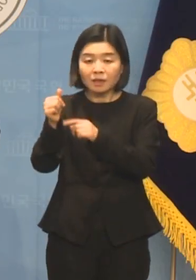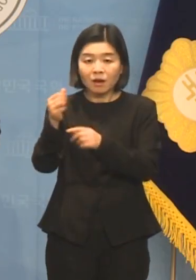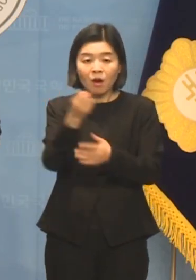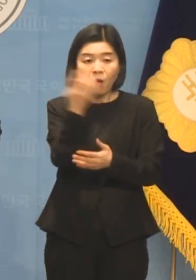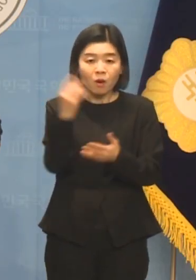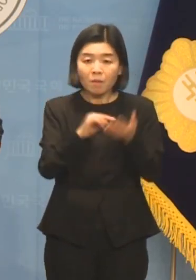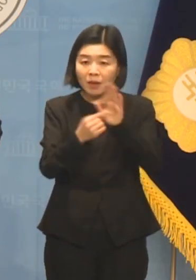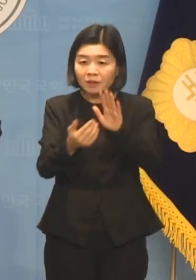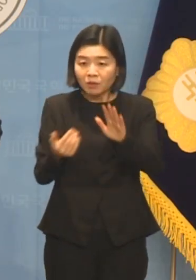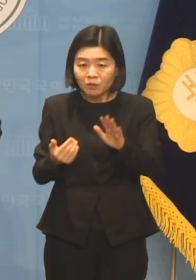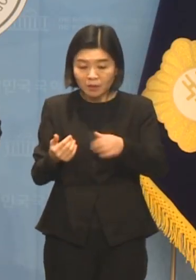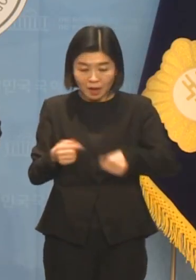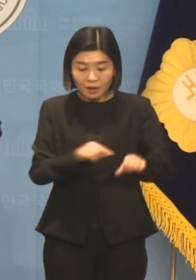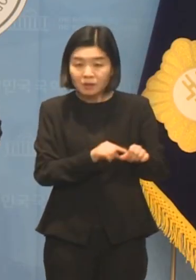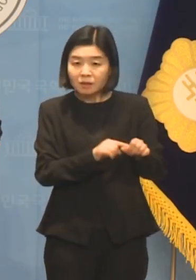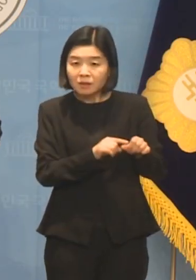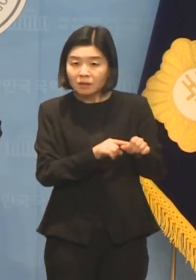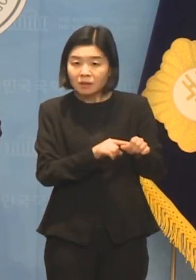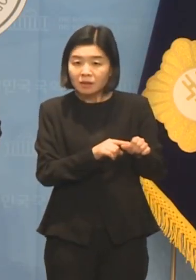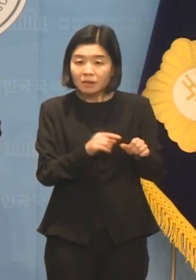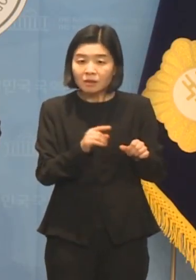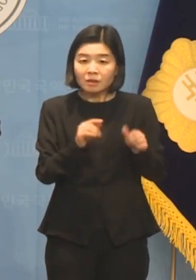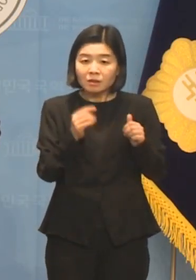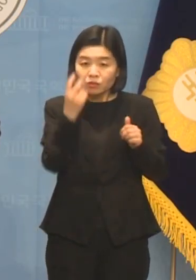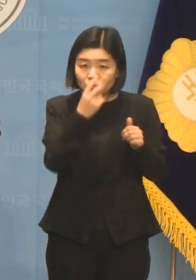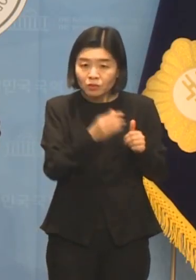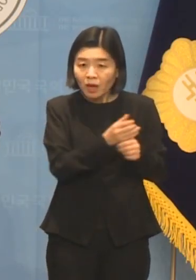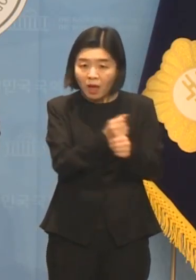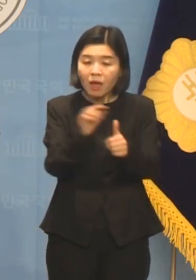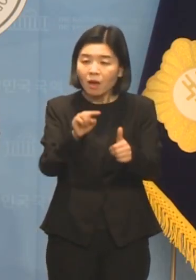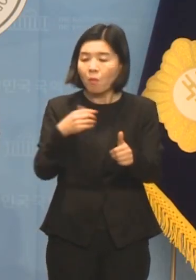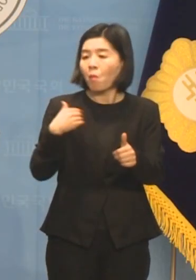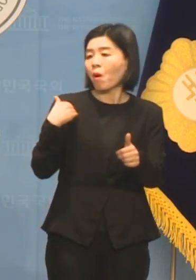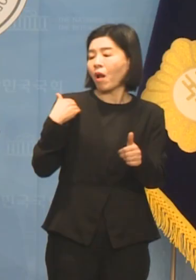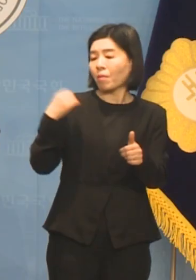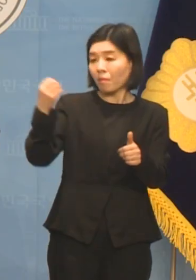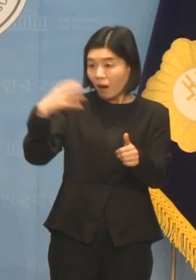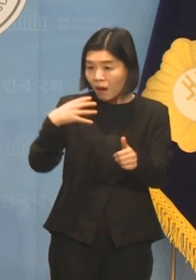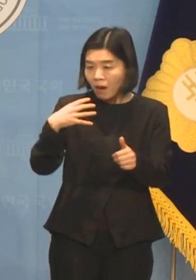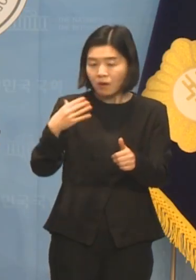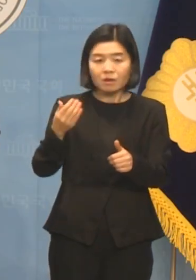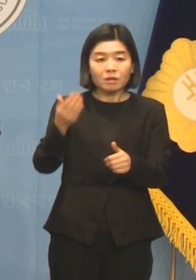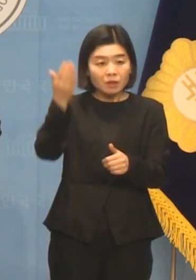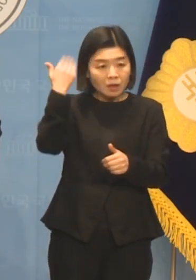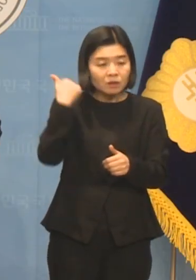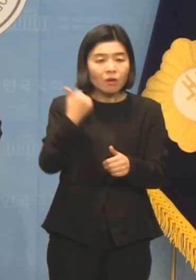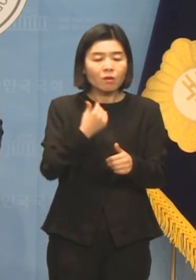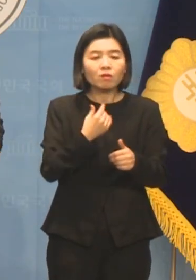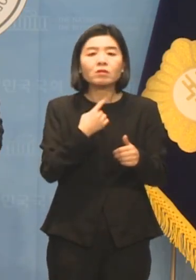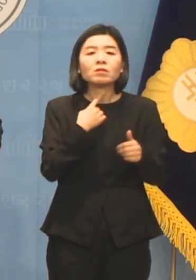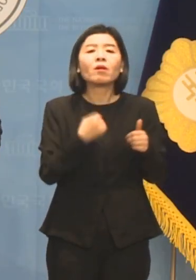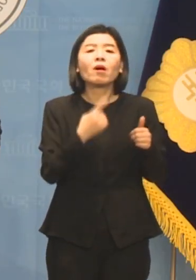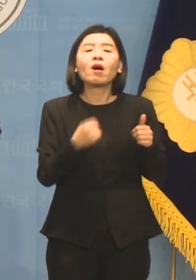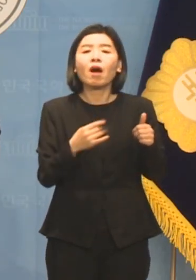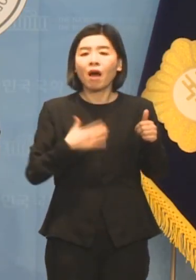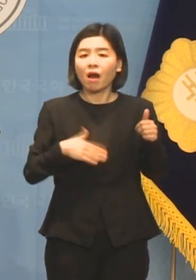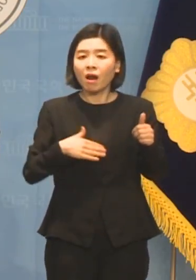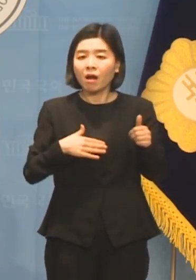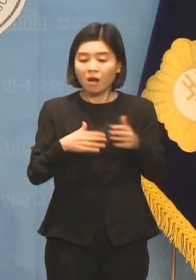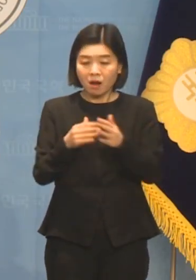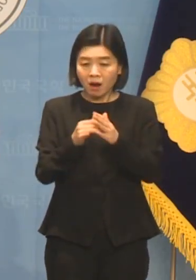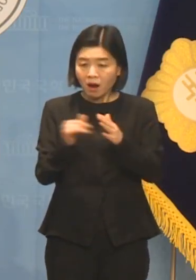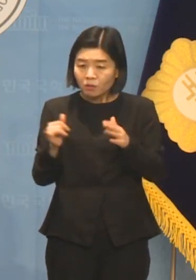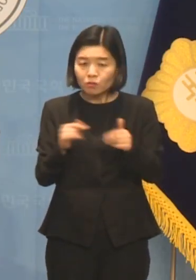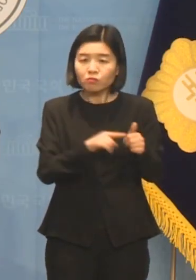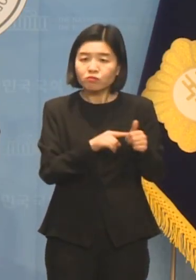몰랐다는 이철규 의원의 말도 이전 전력과 기록이 있었음에도 검거 전까지 가족 사항을 전혀 몰랐다는